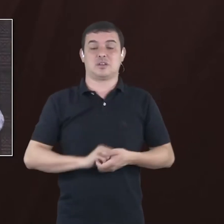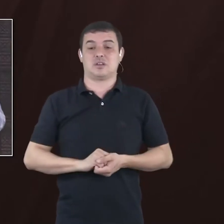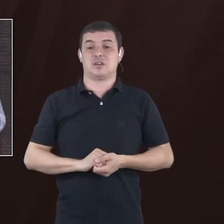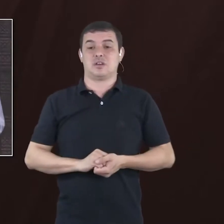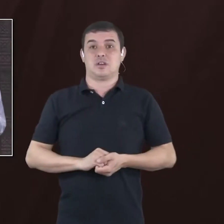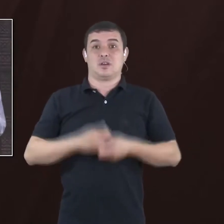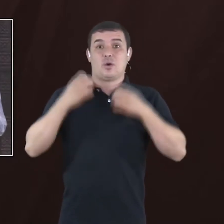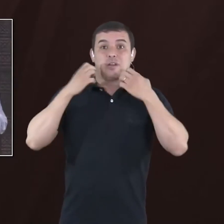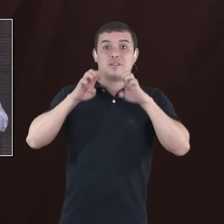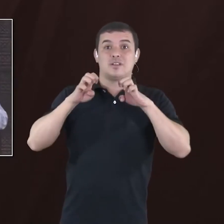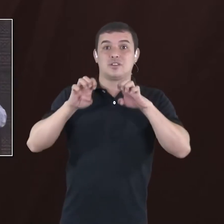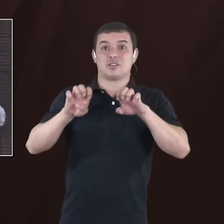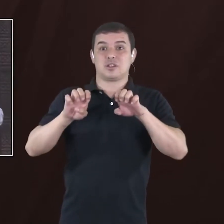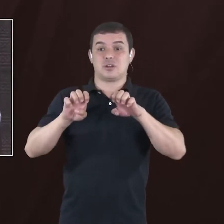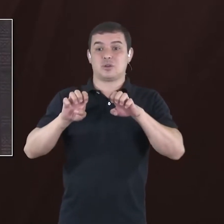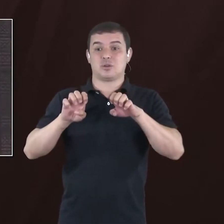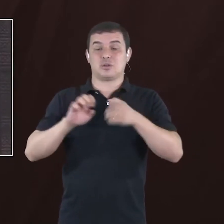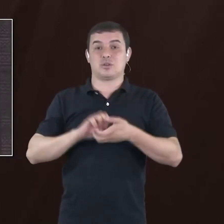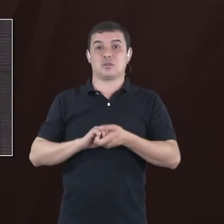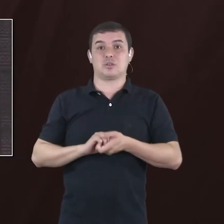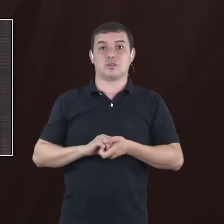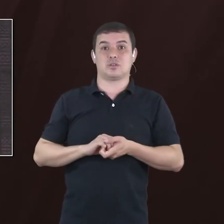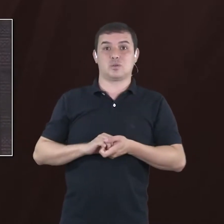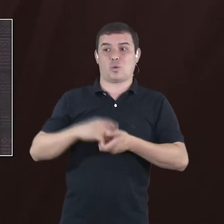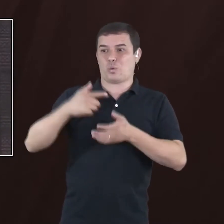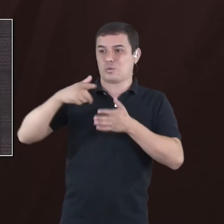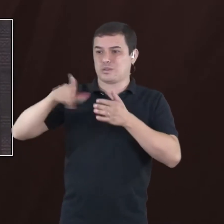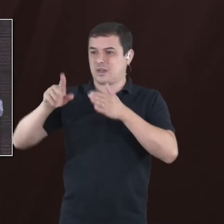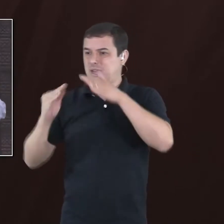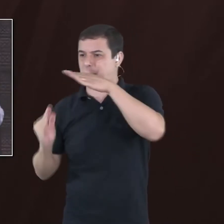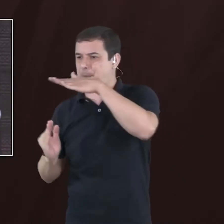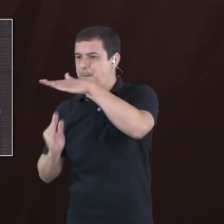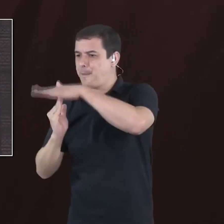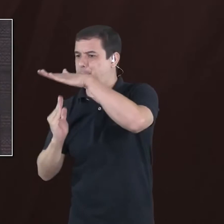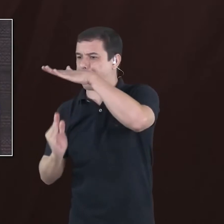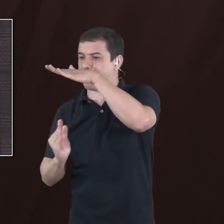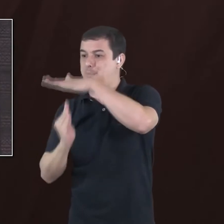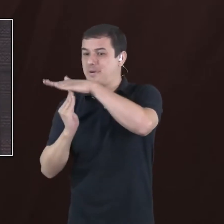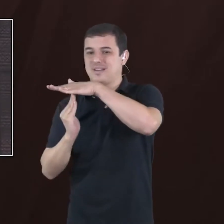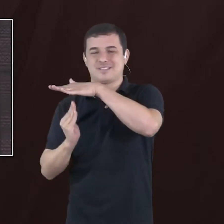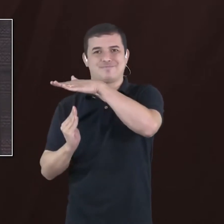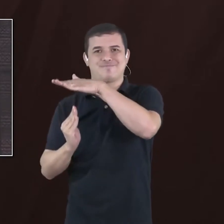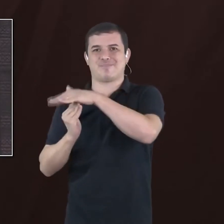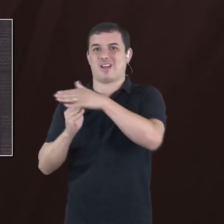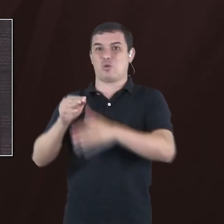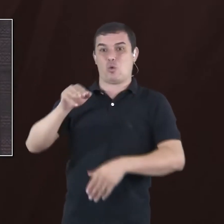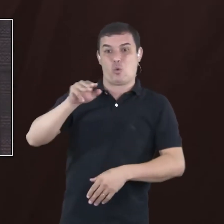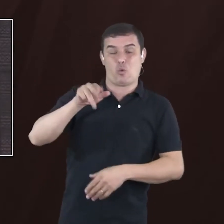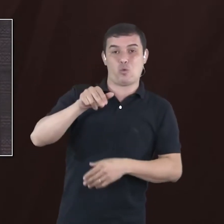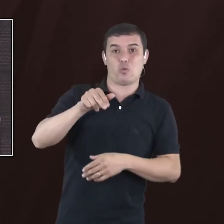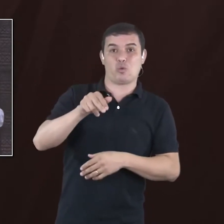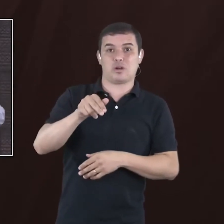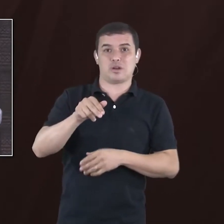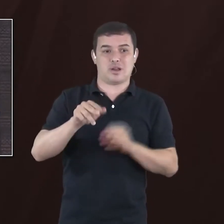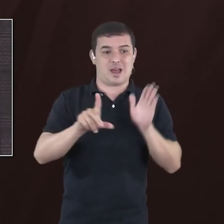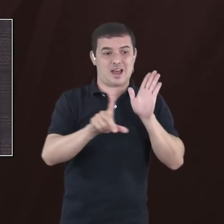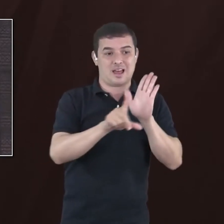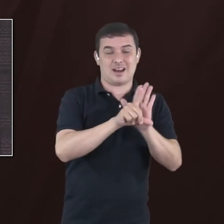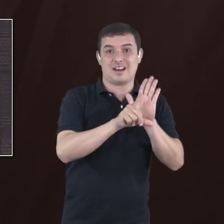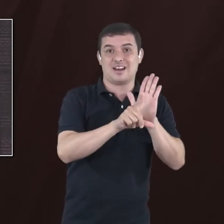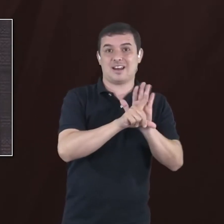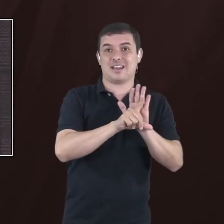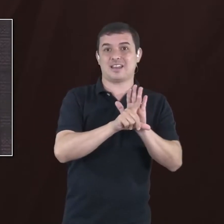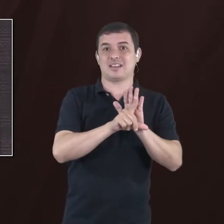o Evangelho não conseguia romper essa barreira da tradição do judaísmo para